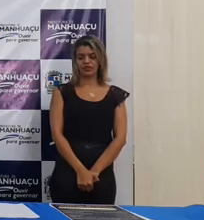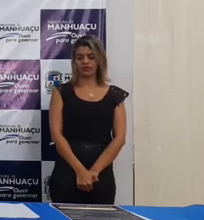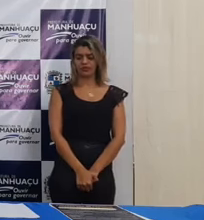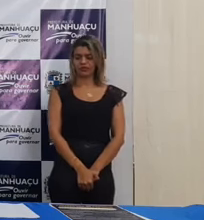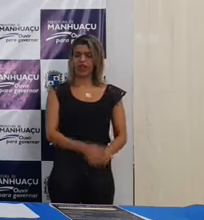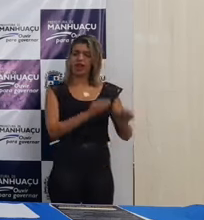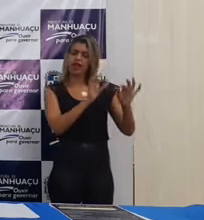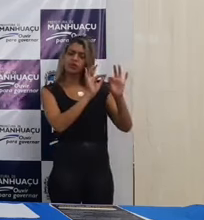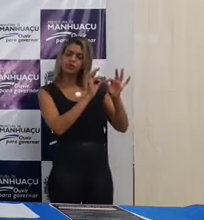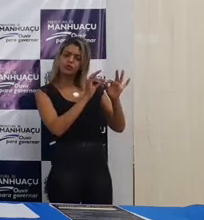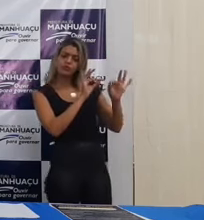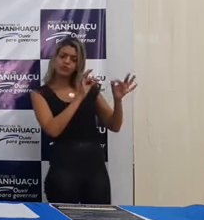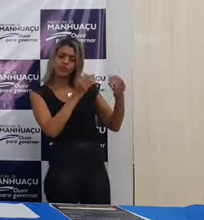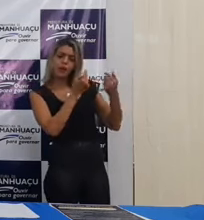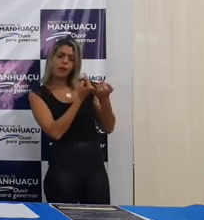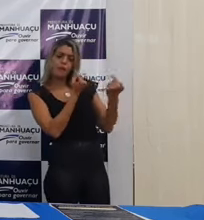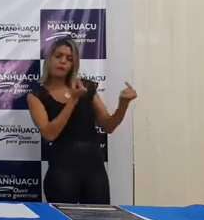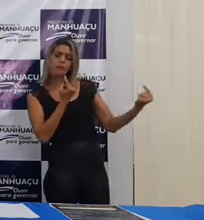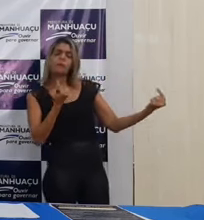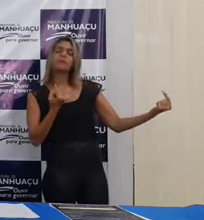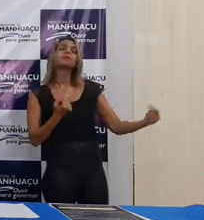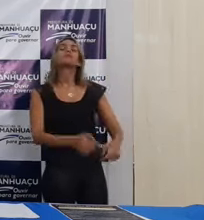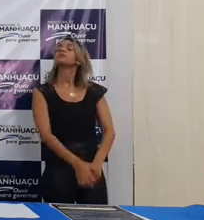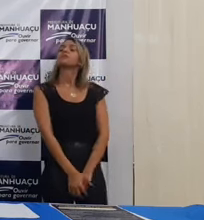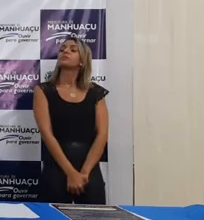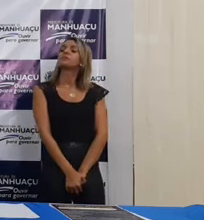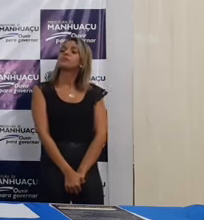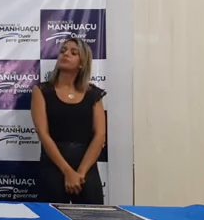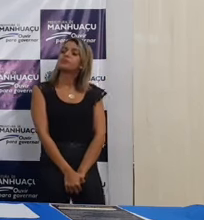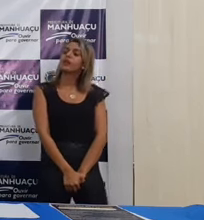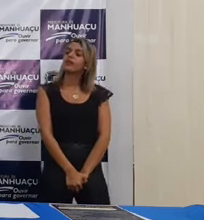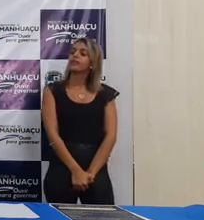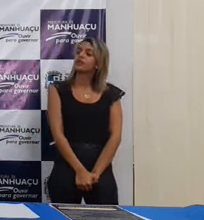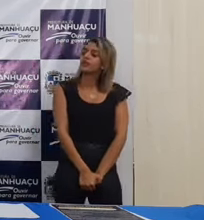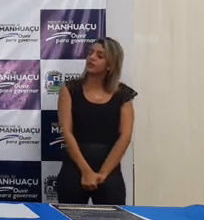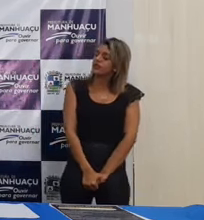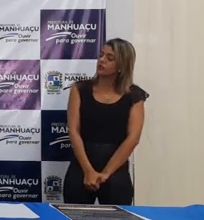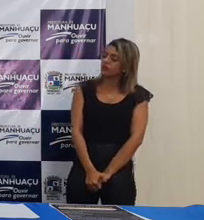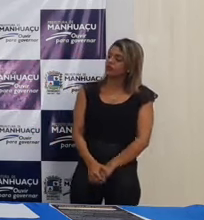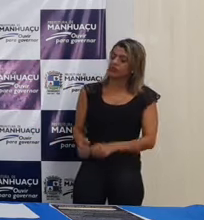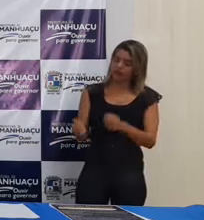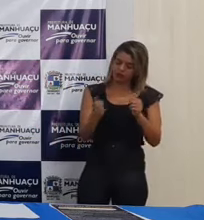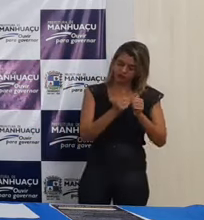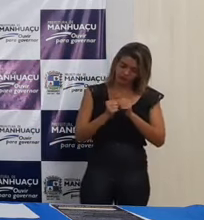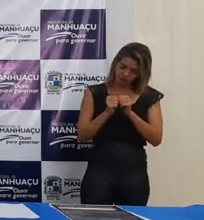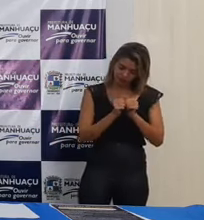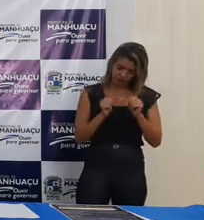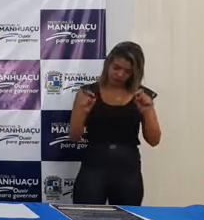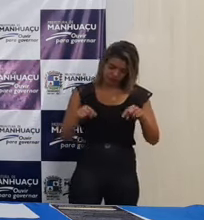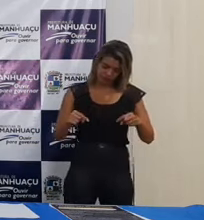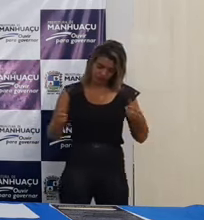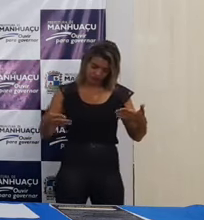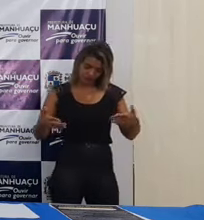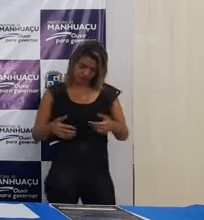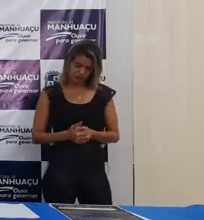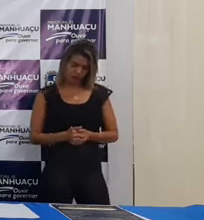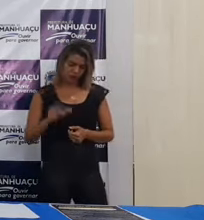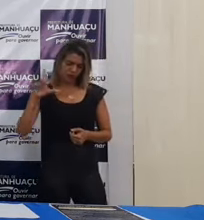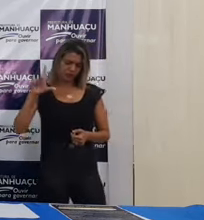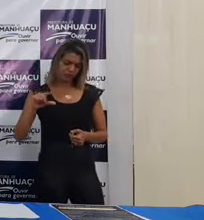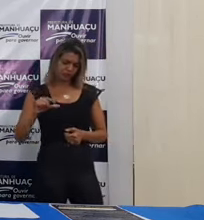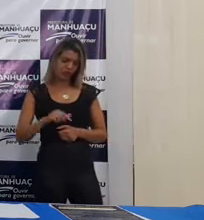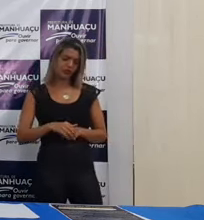remeto, volto novamente à questão do pessoal. Nós estamos hoje com a demanda baixa de funcionários, a